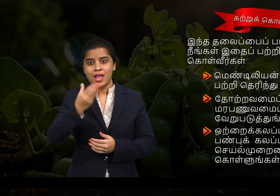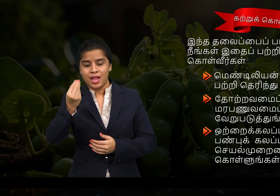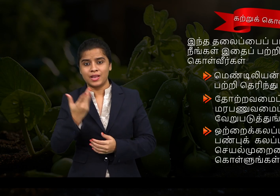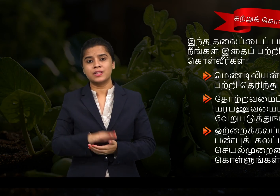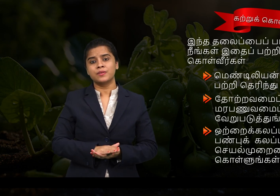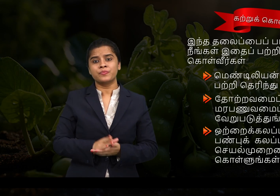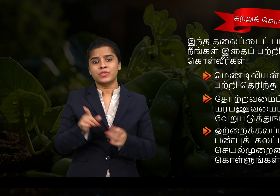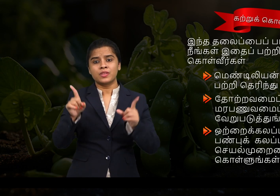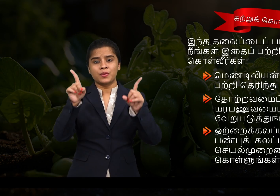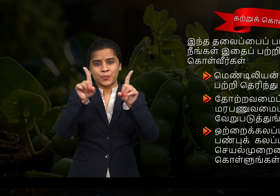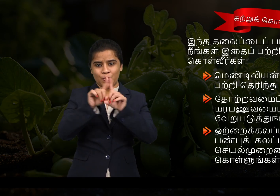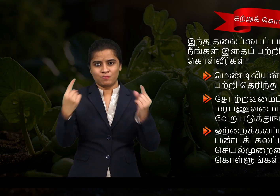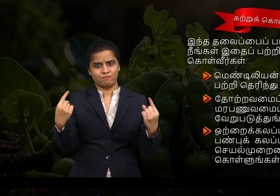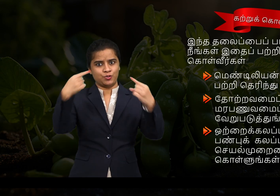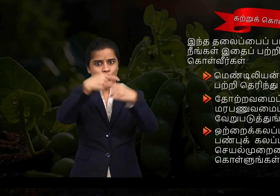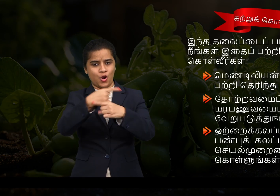புரிந்து கொள்வீர்கள்.